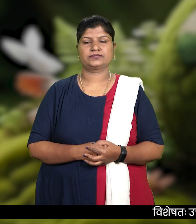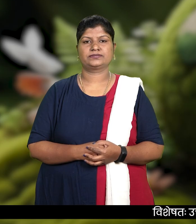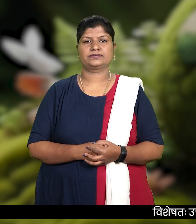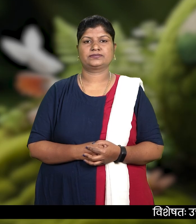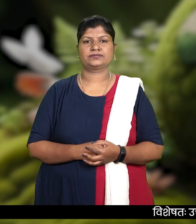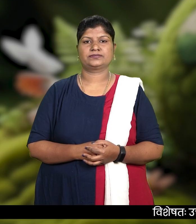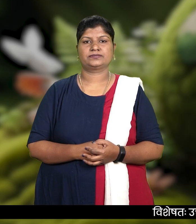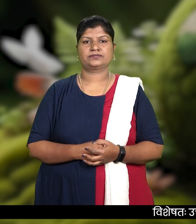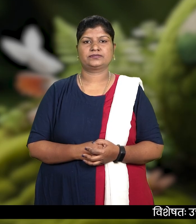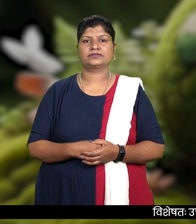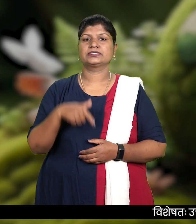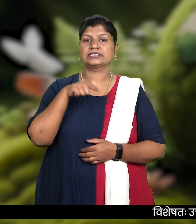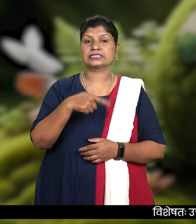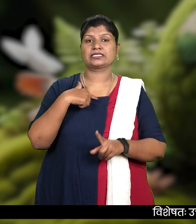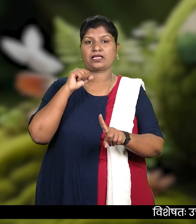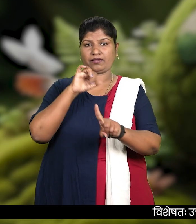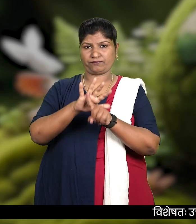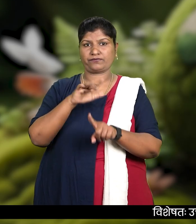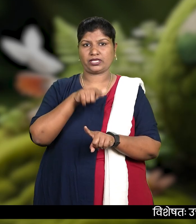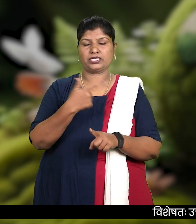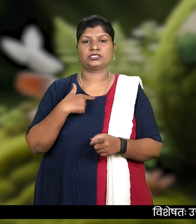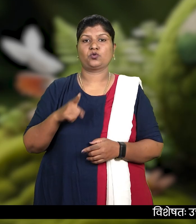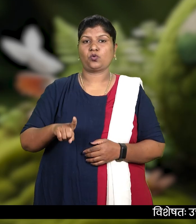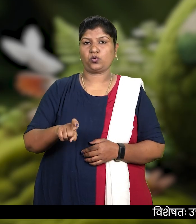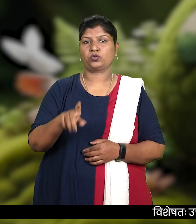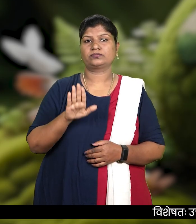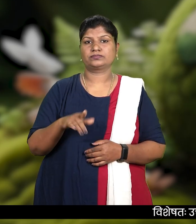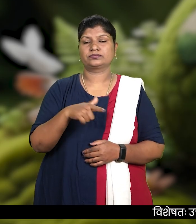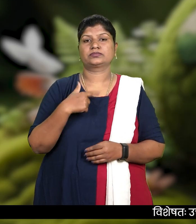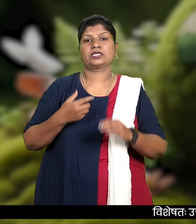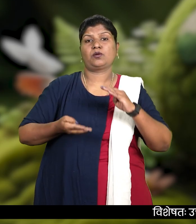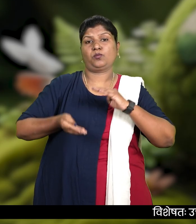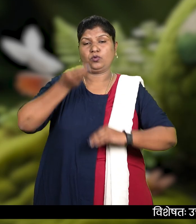विशेषतः उच्च ट्रॉफिक स्तरावरील जीवांवर त्यांचा परिणाम होतो.